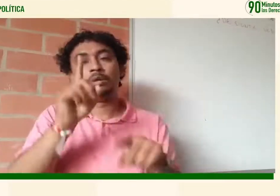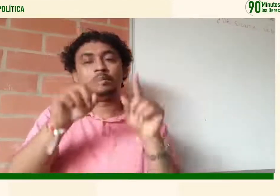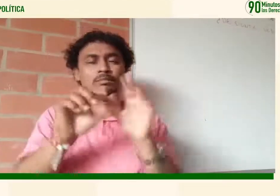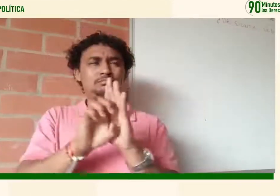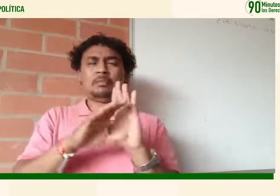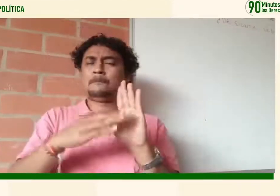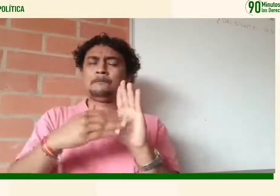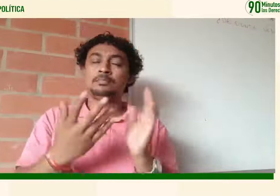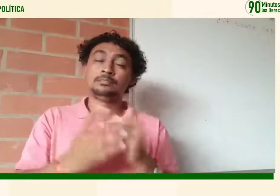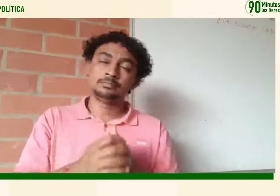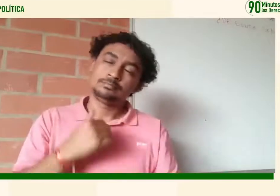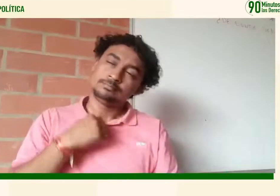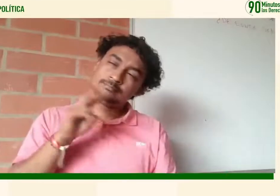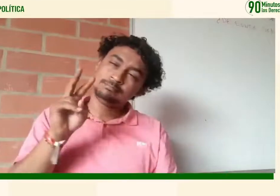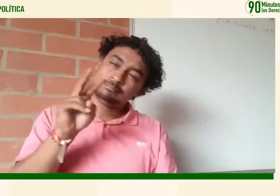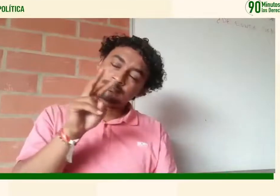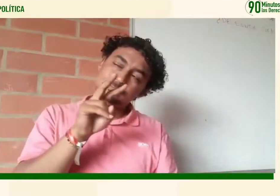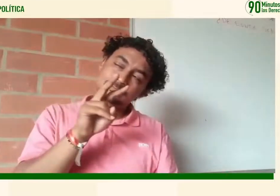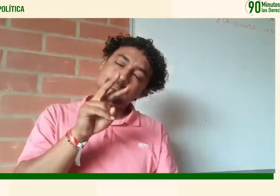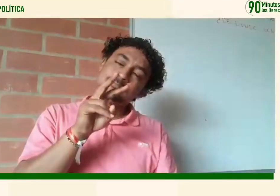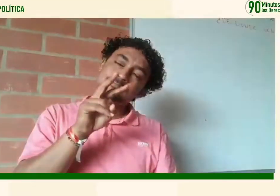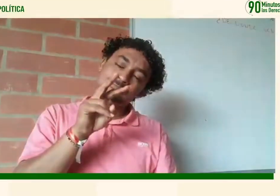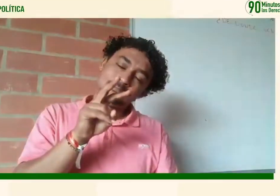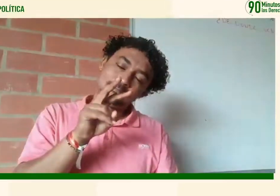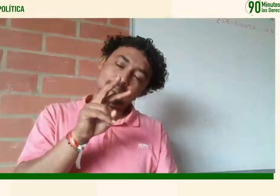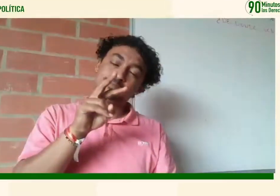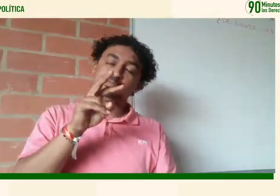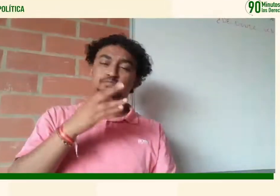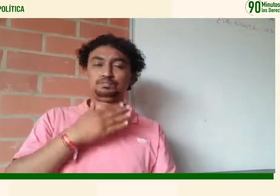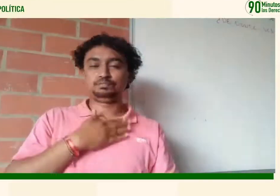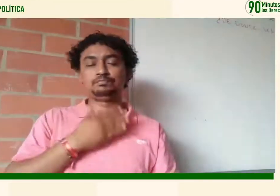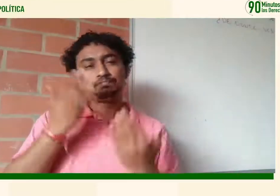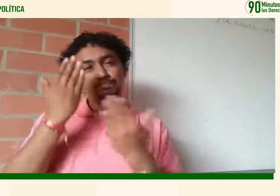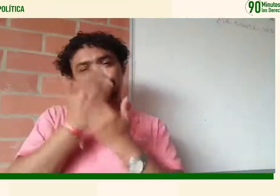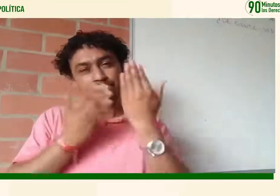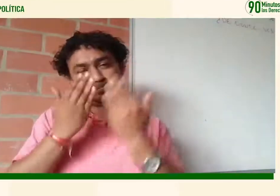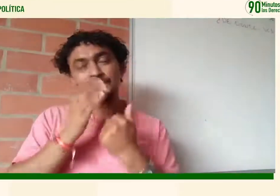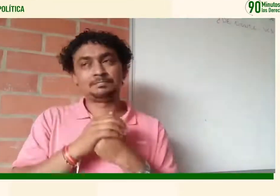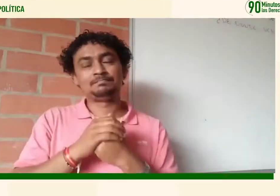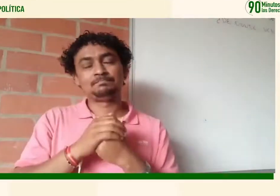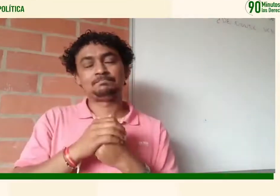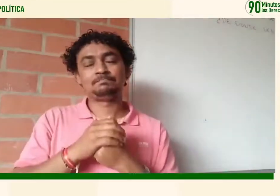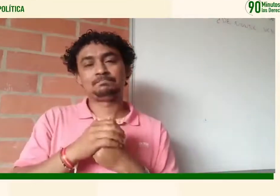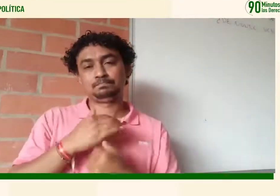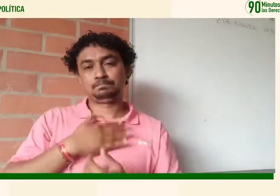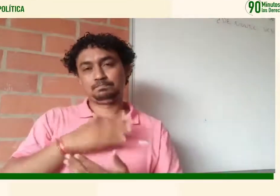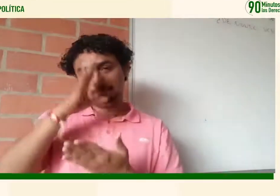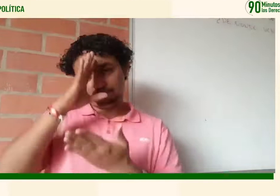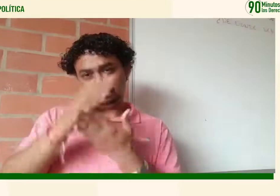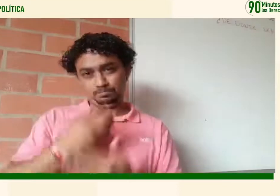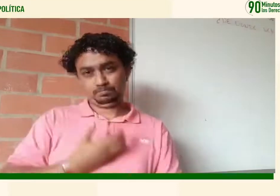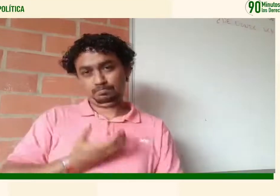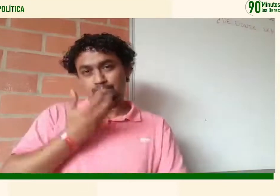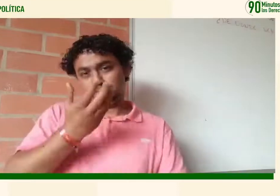asociaciones of en ascoli no existe algún apartado relacionado y dado este contexto quiero dar